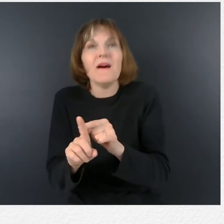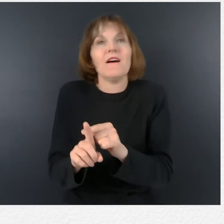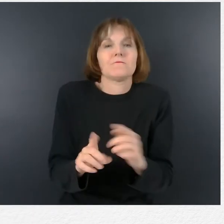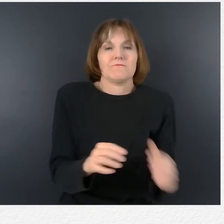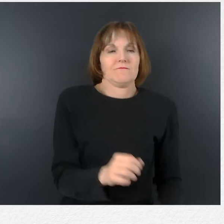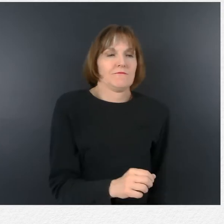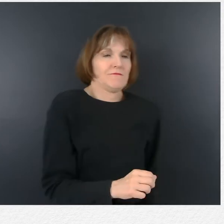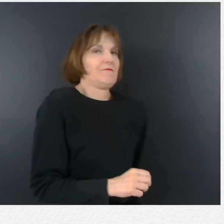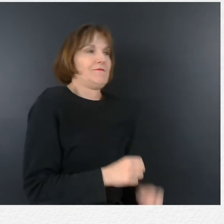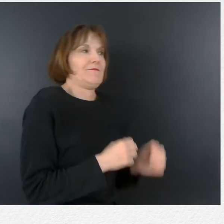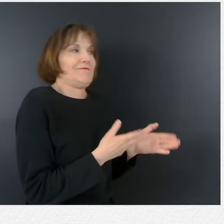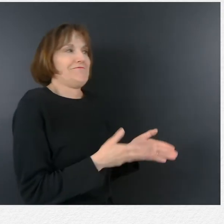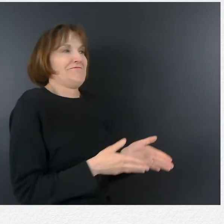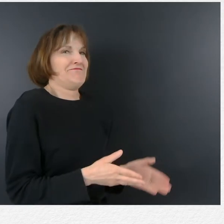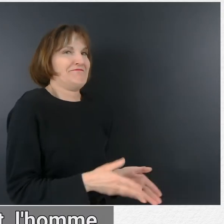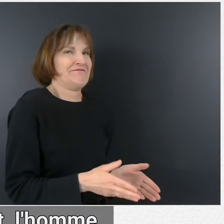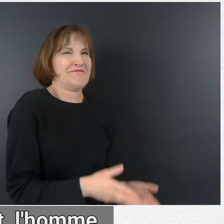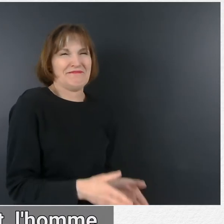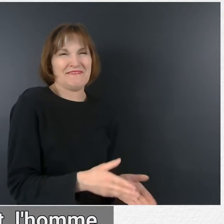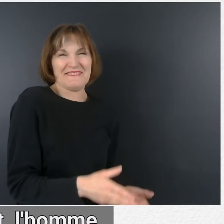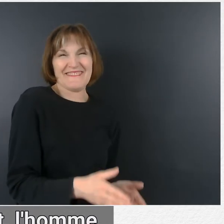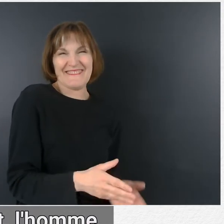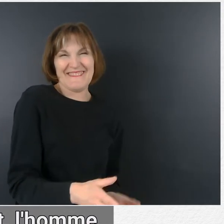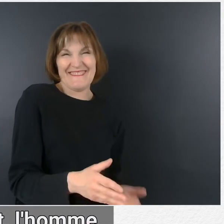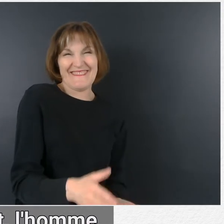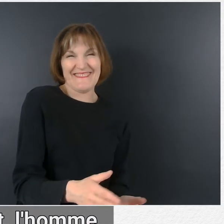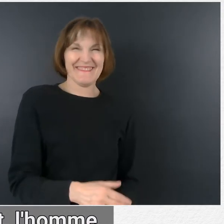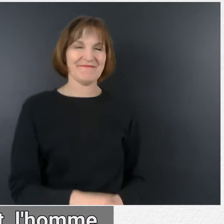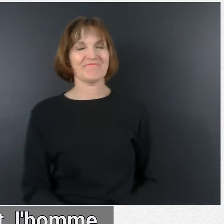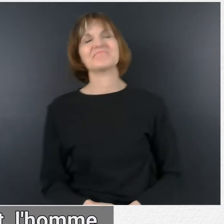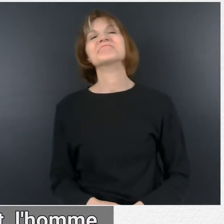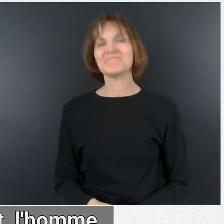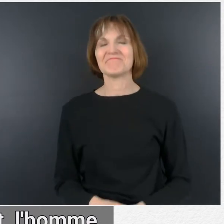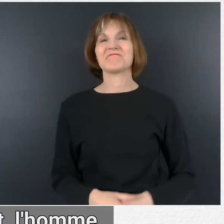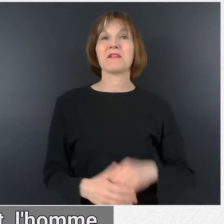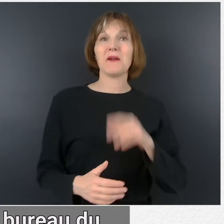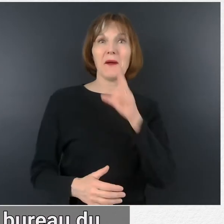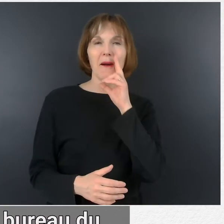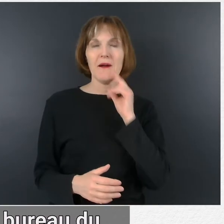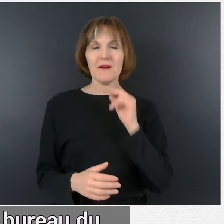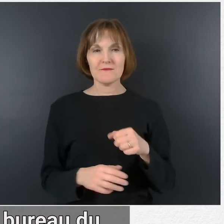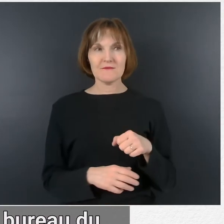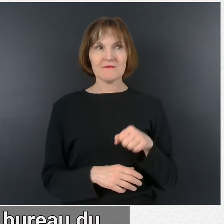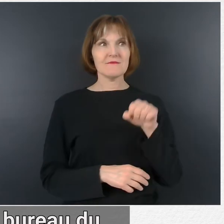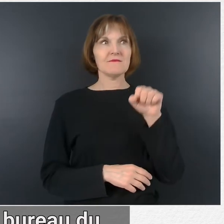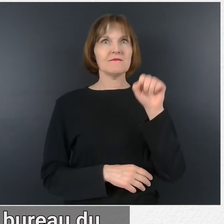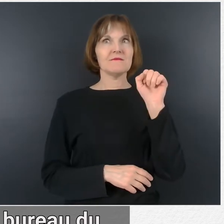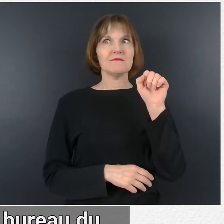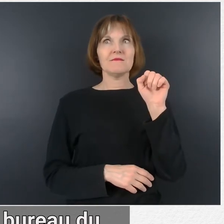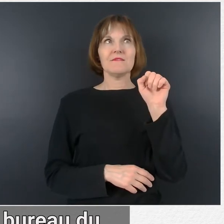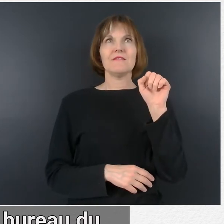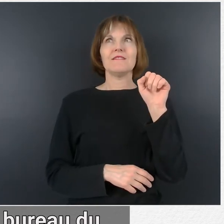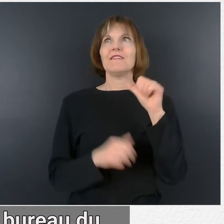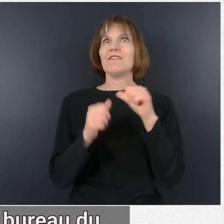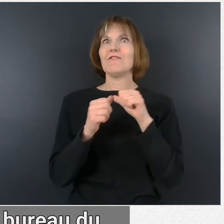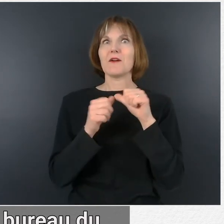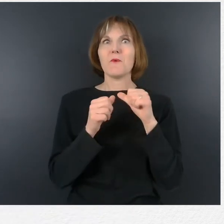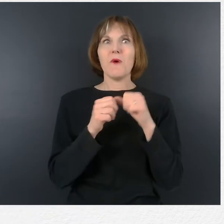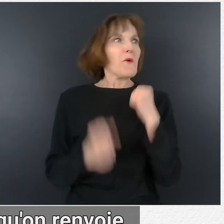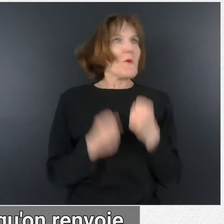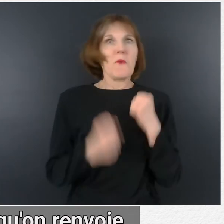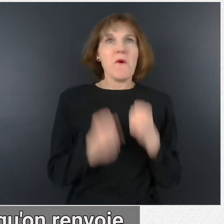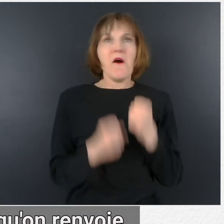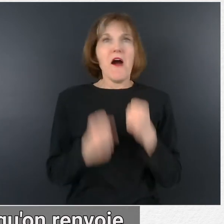pour le laisser passer. En se relevant, l'homme se demanda s'il devait courir dans le bureau du gestionnaire de